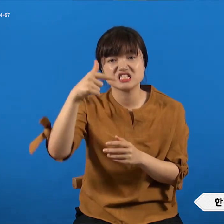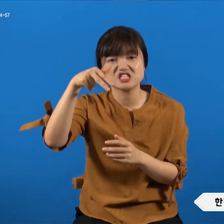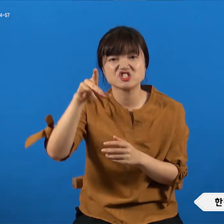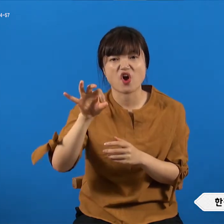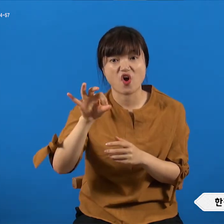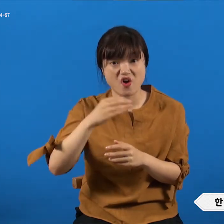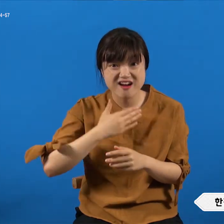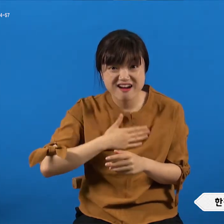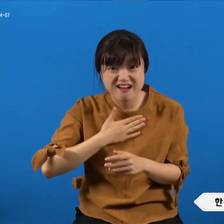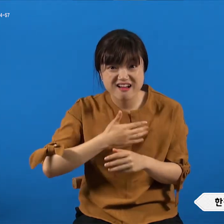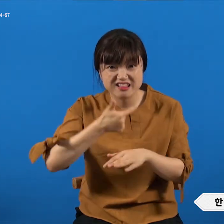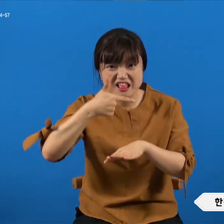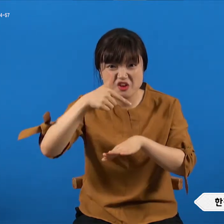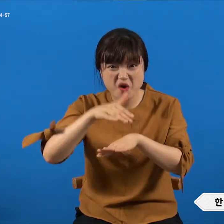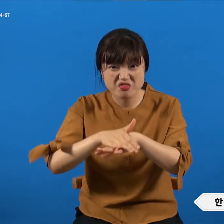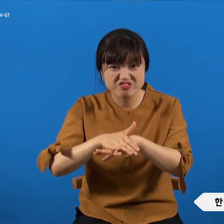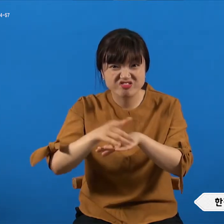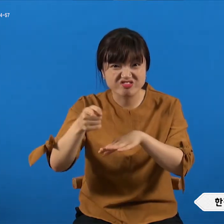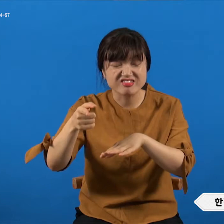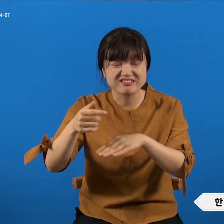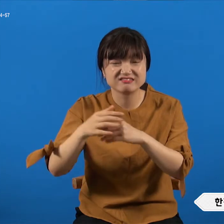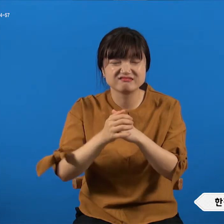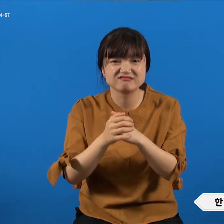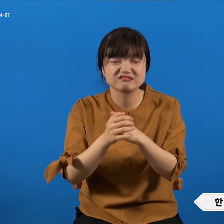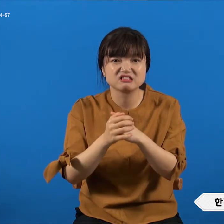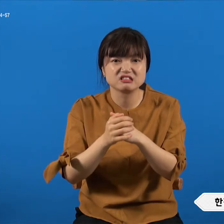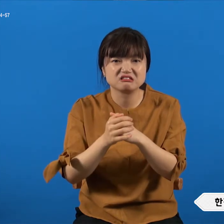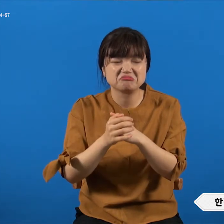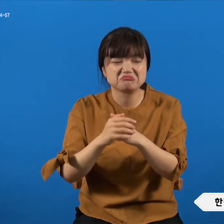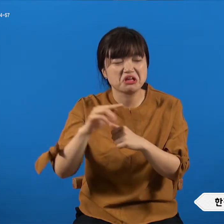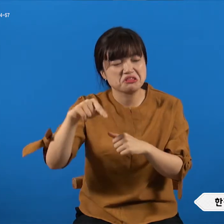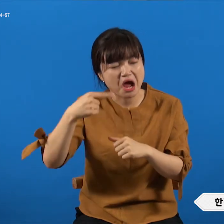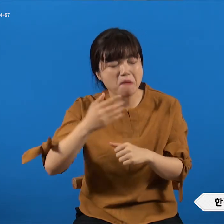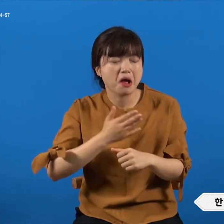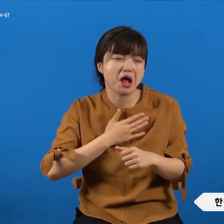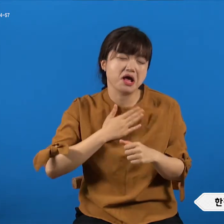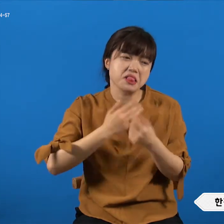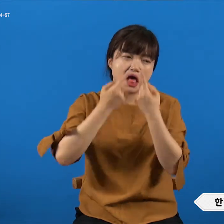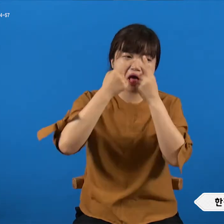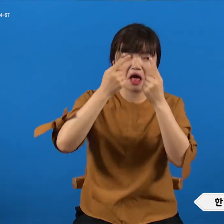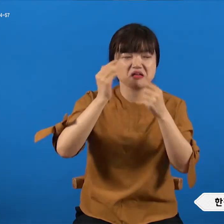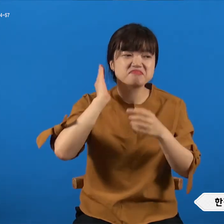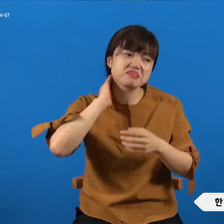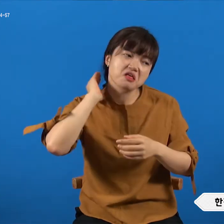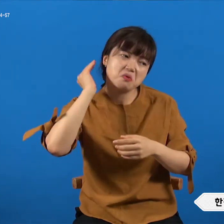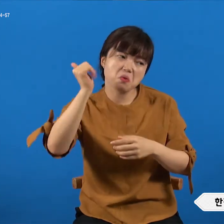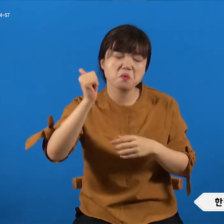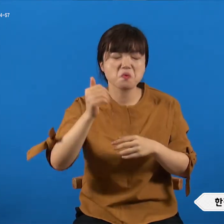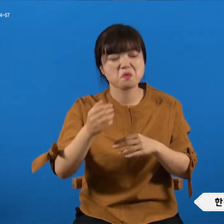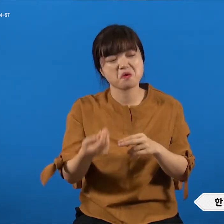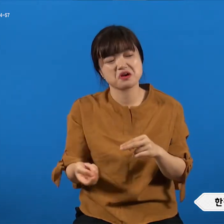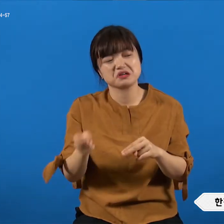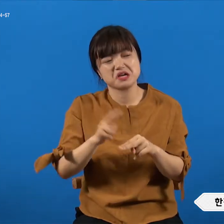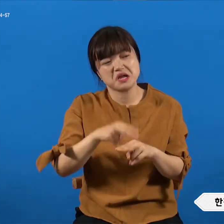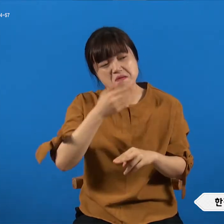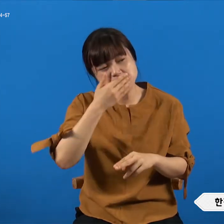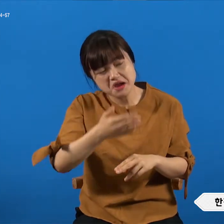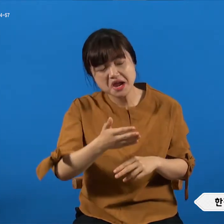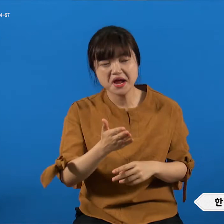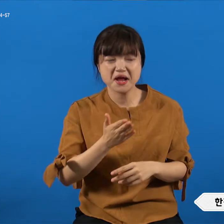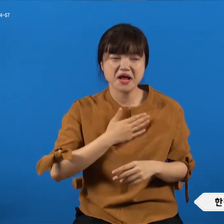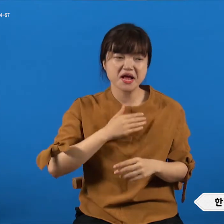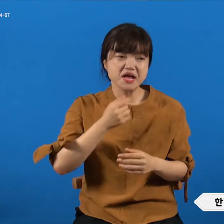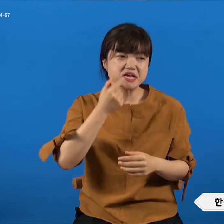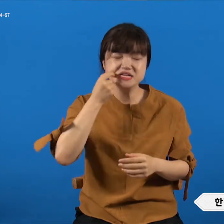대표적인 케이스지요. 그냥 다음 대선에 유력한 주자지요. 인기가 하늘을 찌를 듯